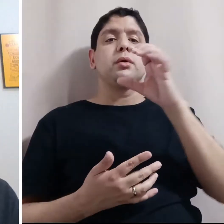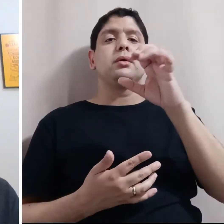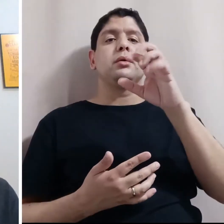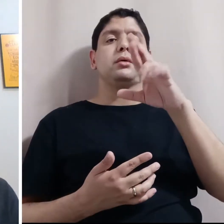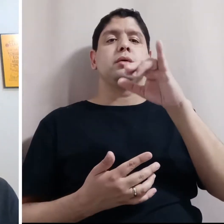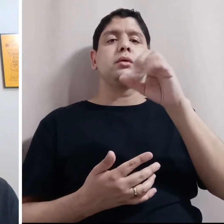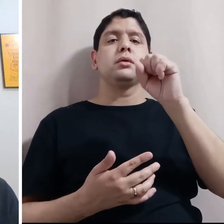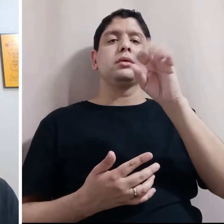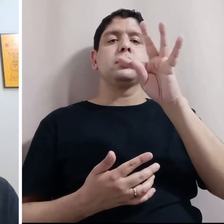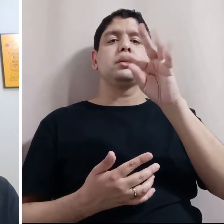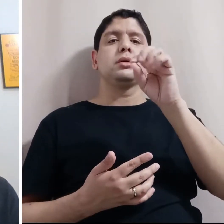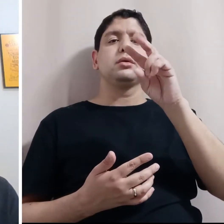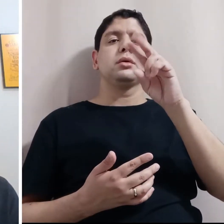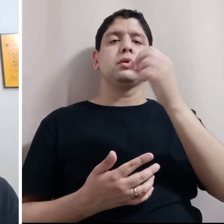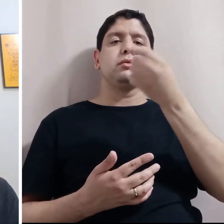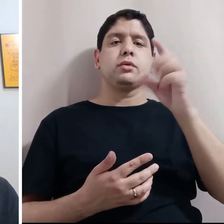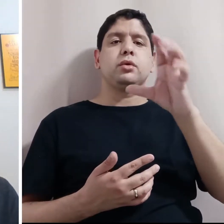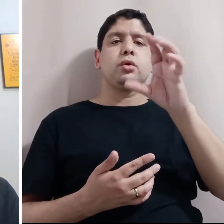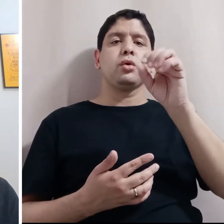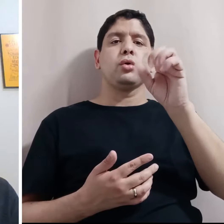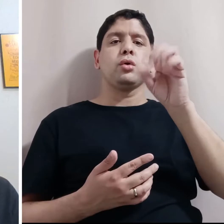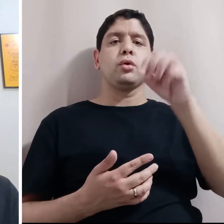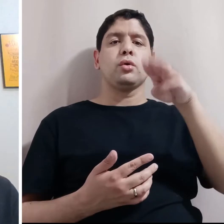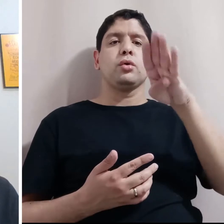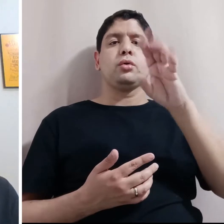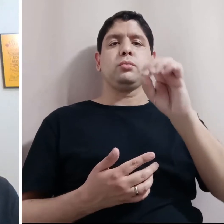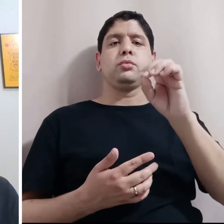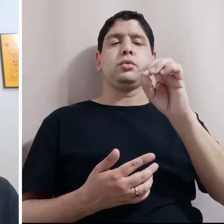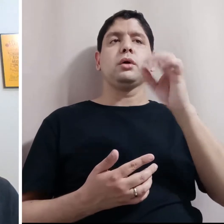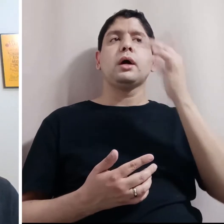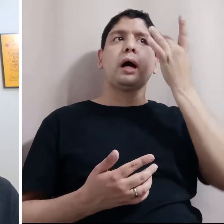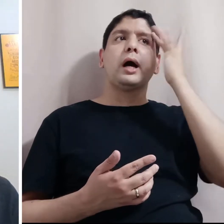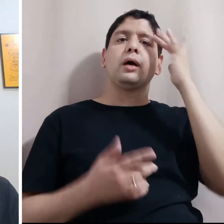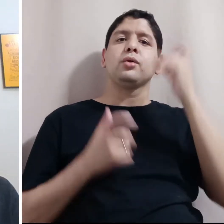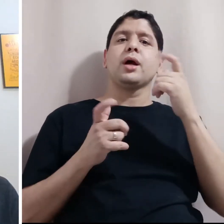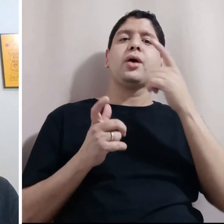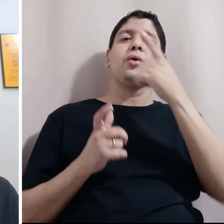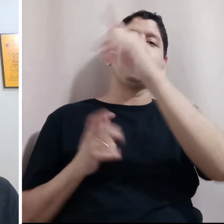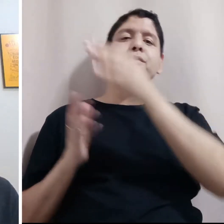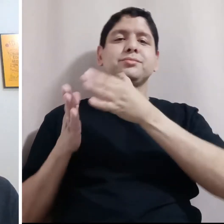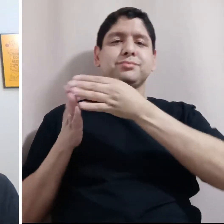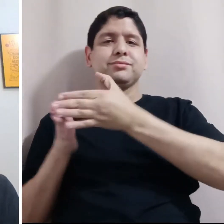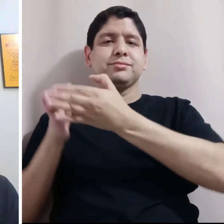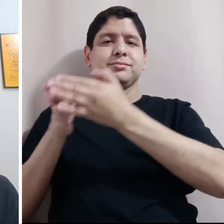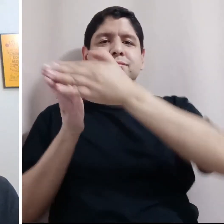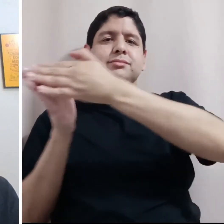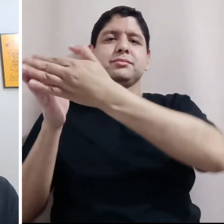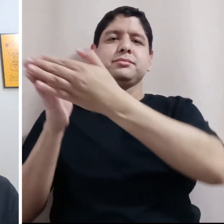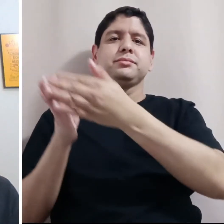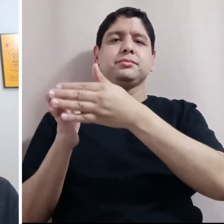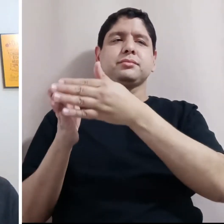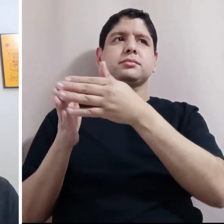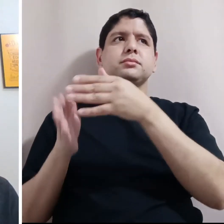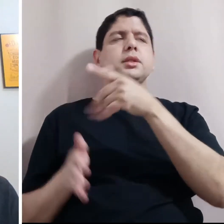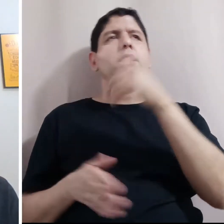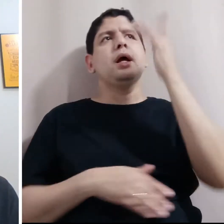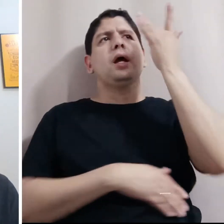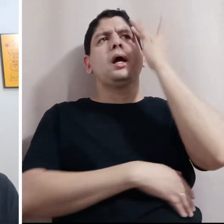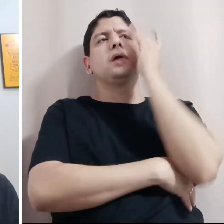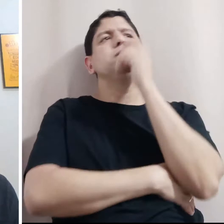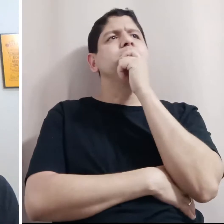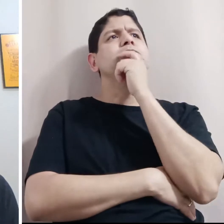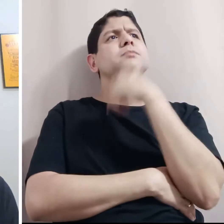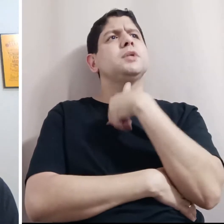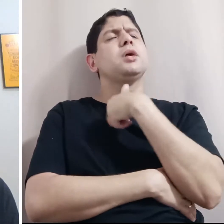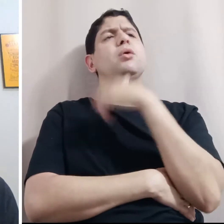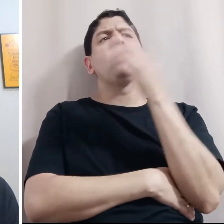ideia ainda da existência do continente americano, que a América fosse um outro continente. Então, ao chegar aqui, o Cristóvão